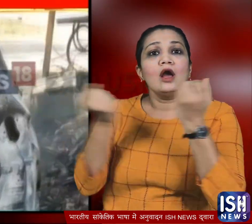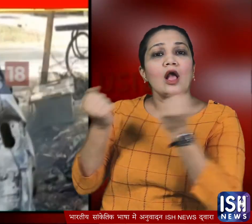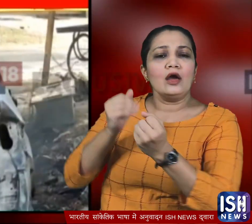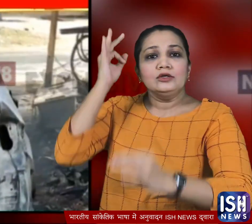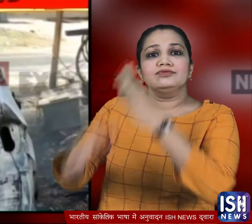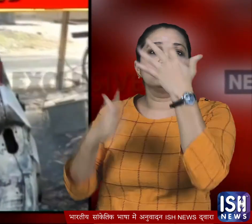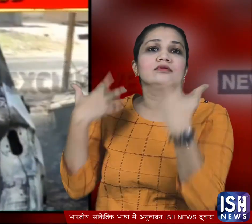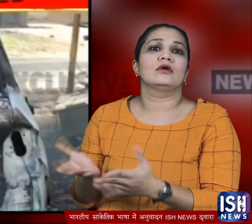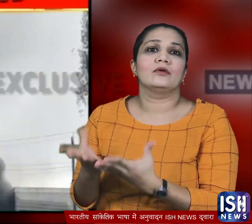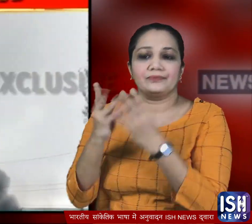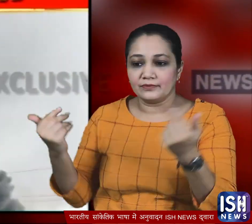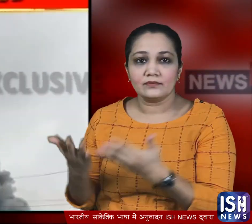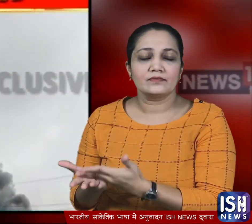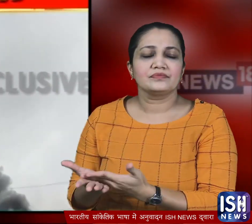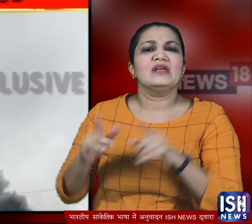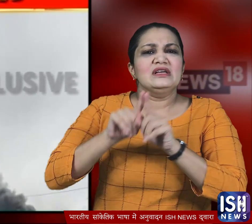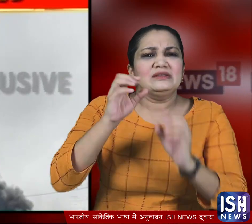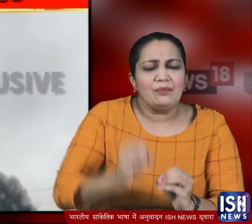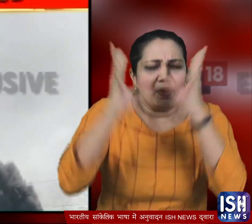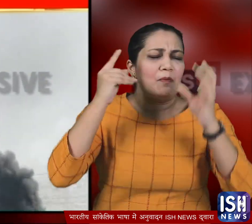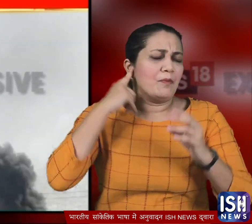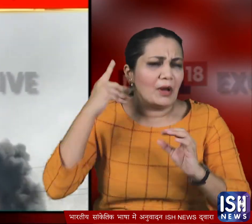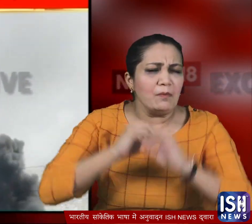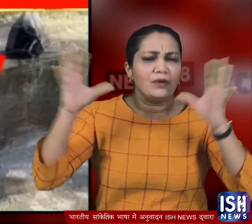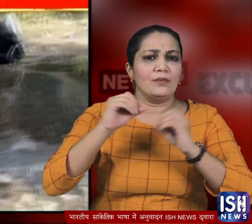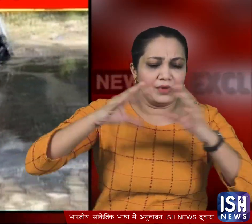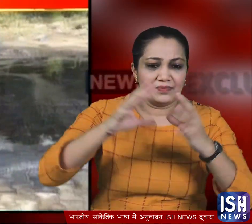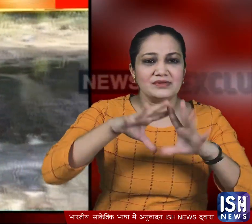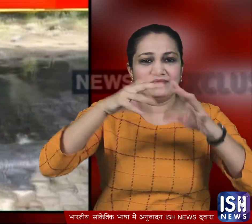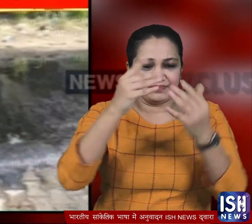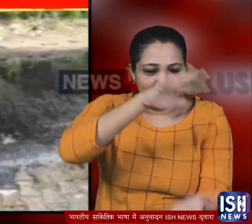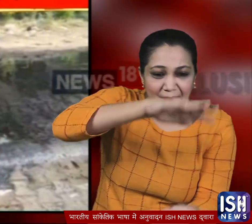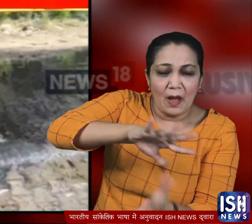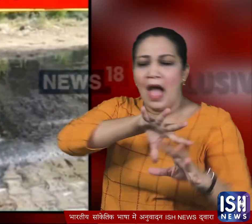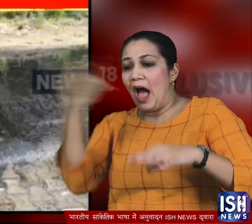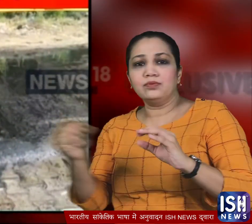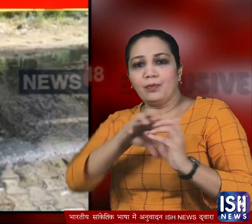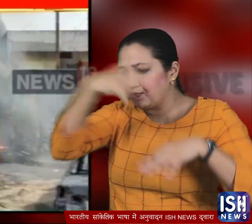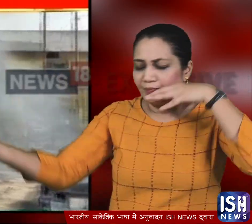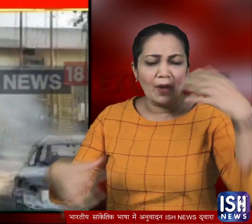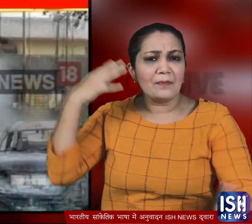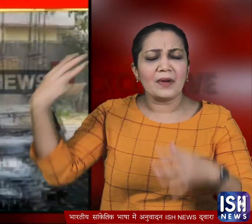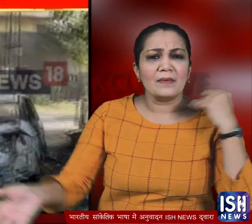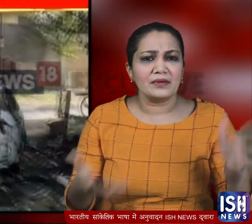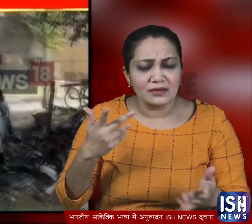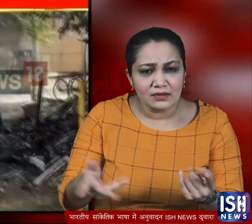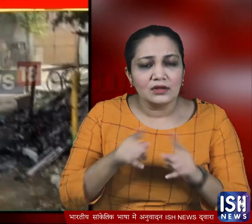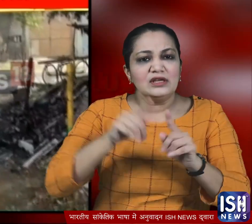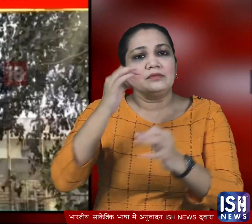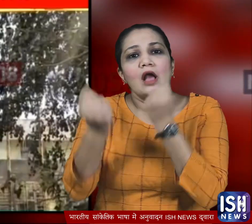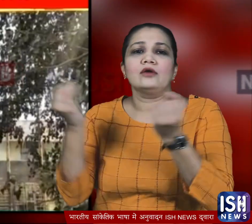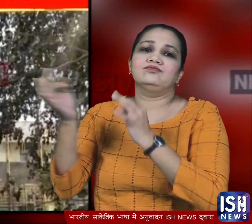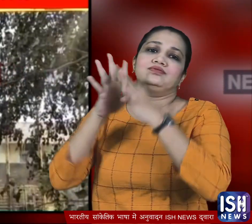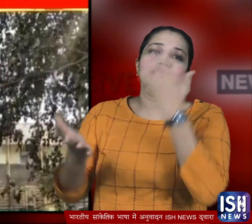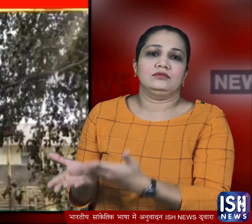भी आग में जलकर राख हो गई। वहां लगातार धमाके होने की वजह से ड्रम के टुकड़े फैक्ट्री से बाहर जाकर भी गिर रहे थे, जिनसे इस गाड़ी ने आग पकड़